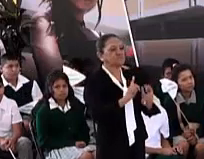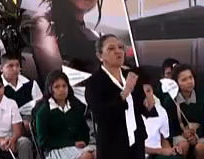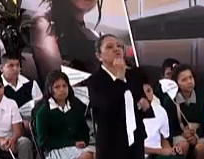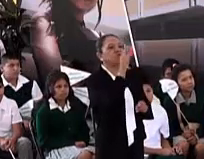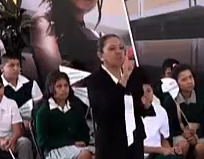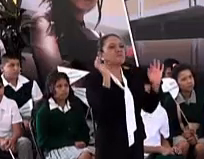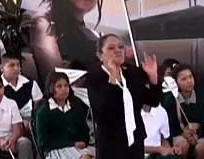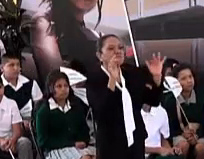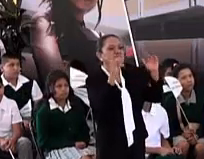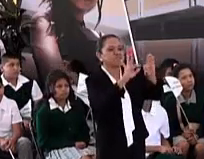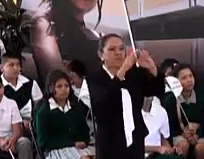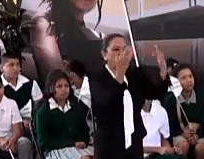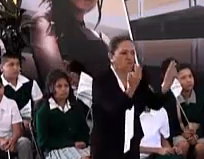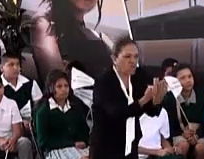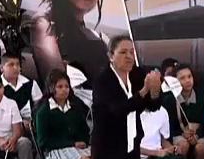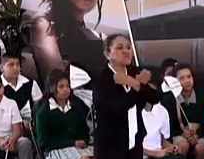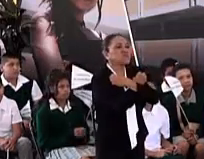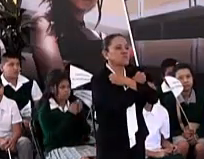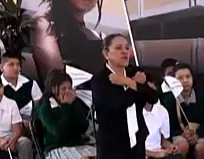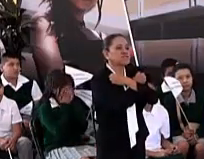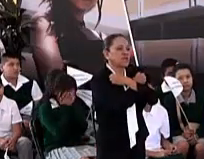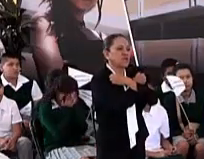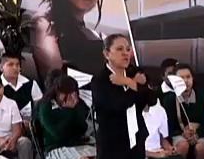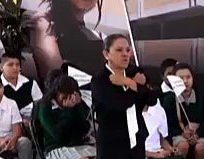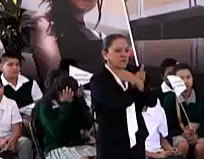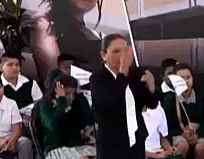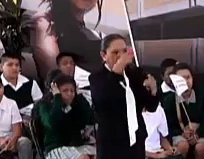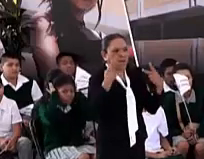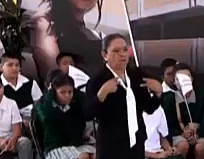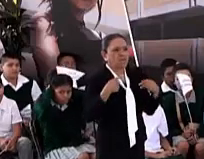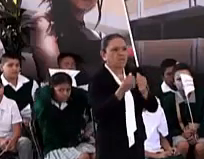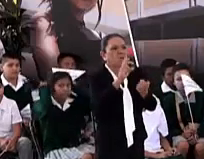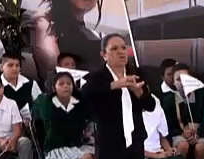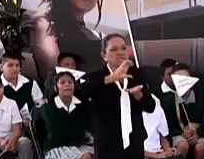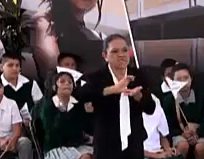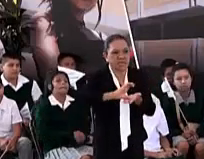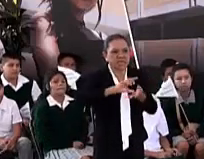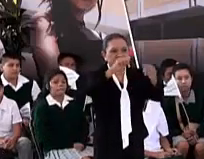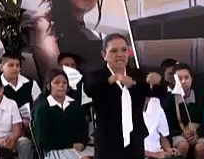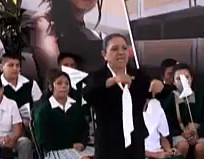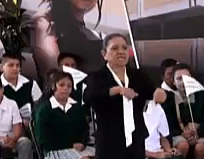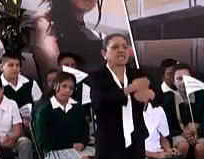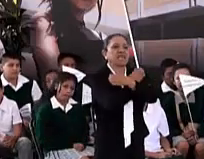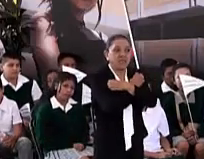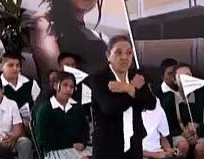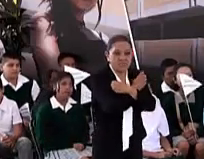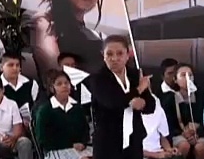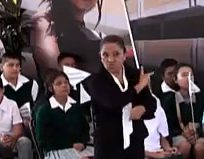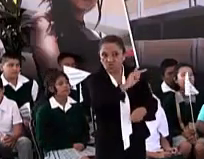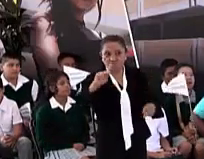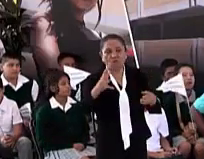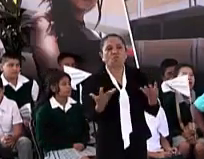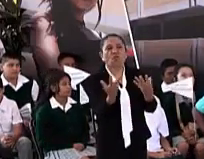sino ir conformando la educación a personas con discapacidad en la educación de